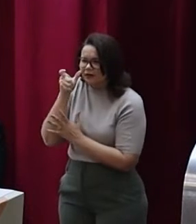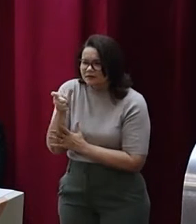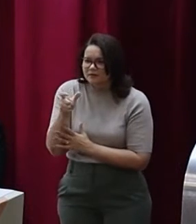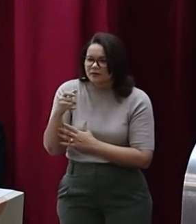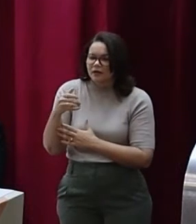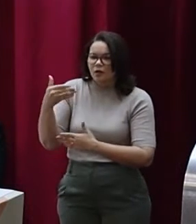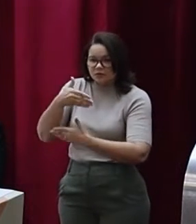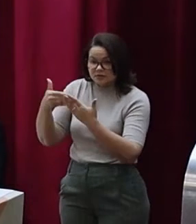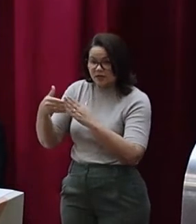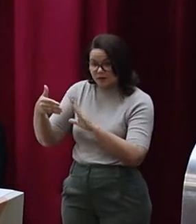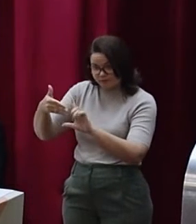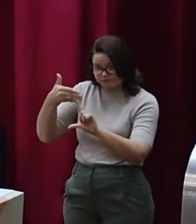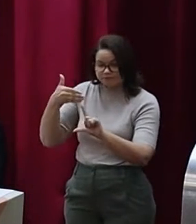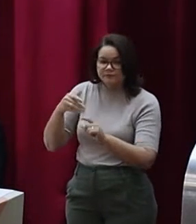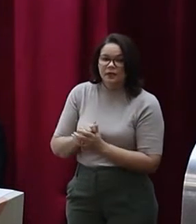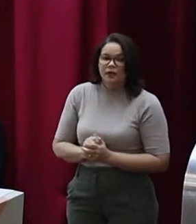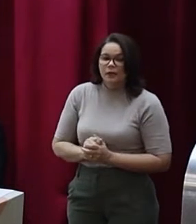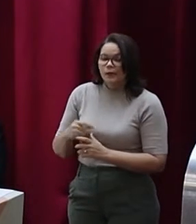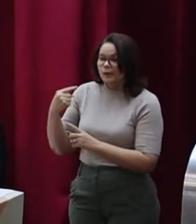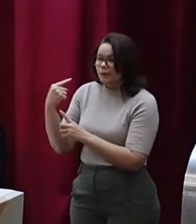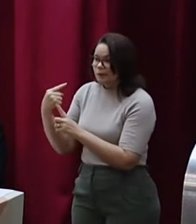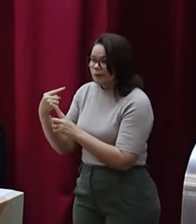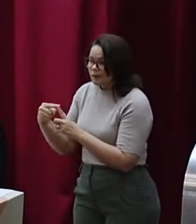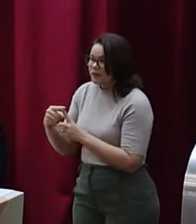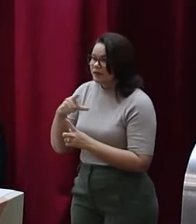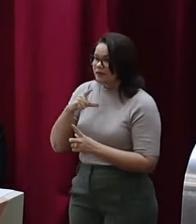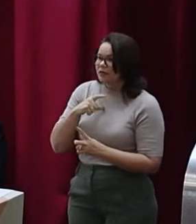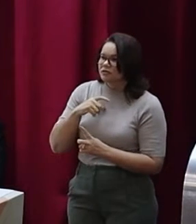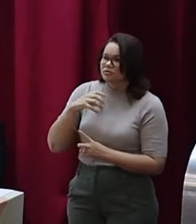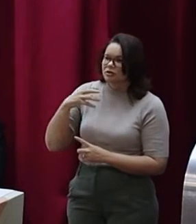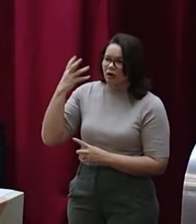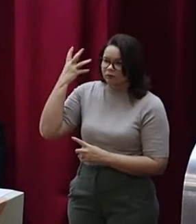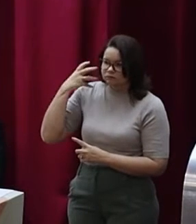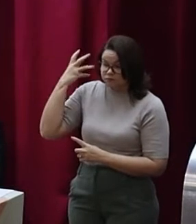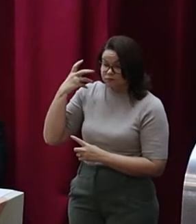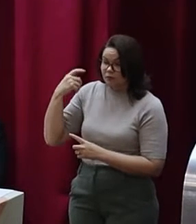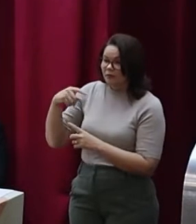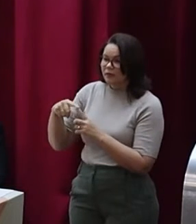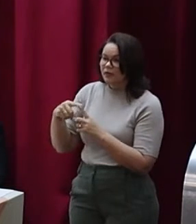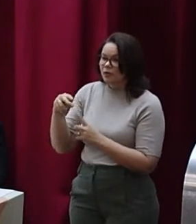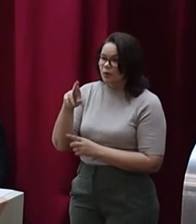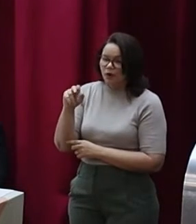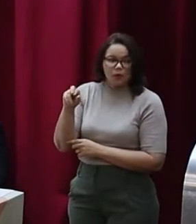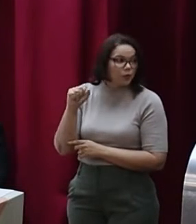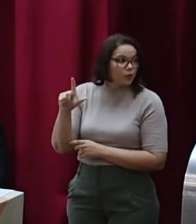slide, eu teria um excerto desse podcast aí em que o Raul Santiago fala, mas não